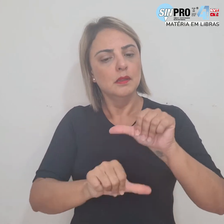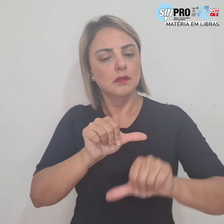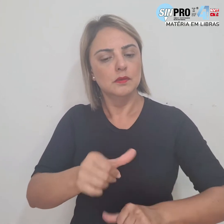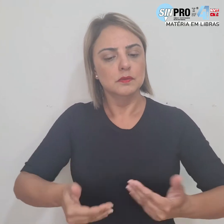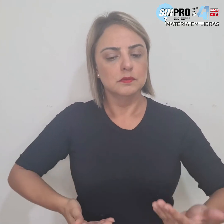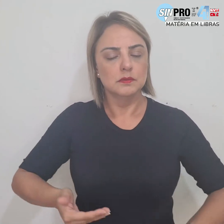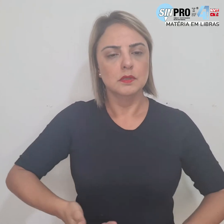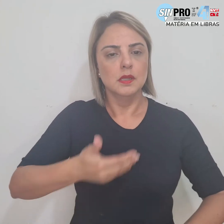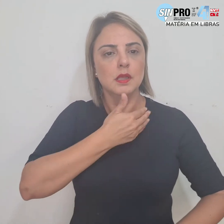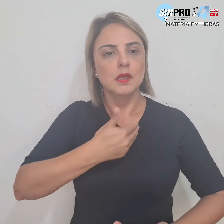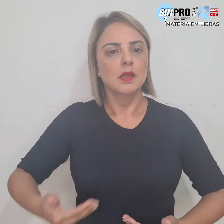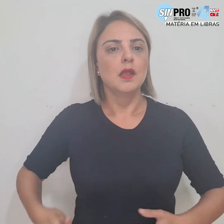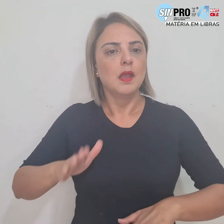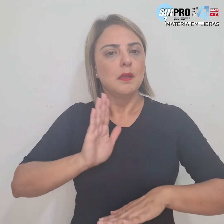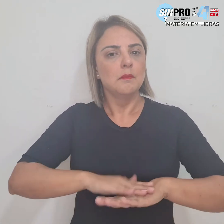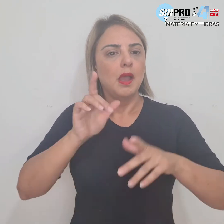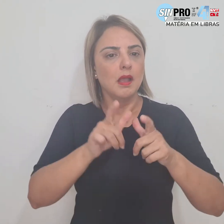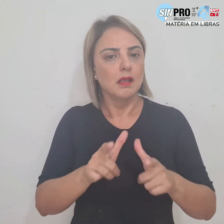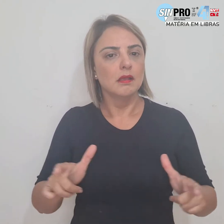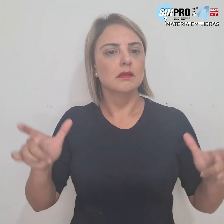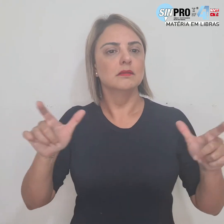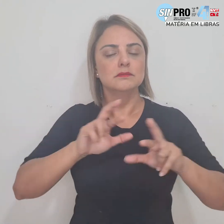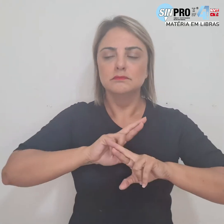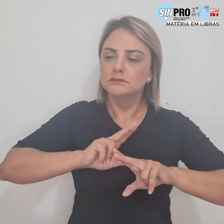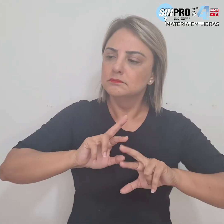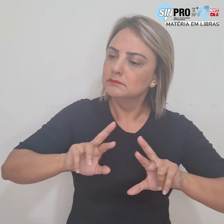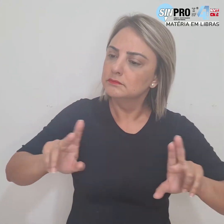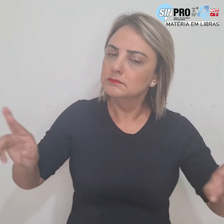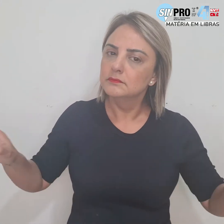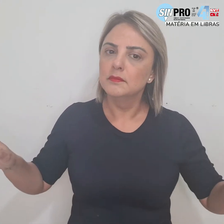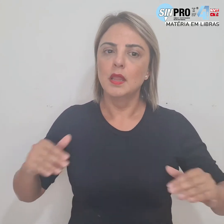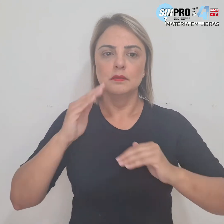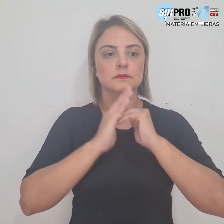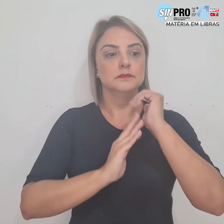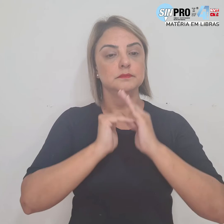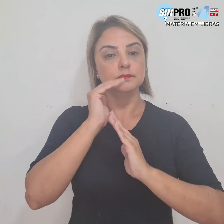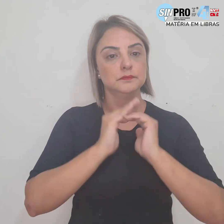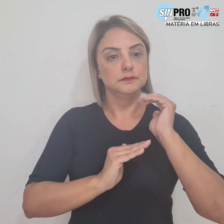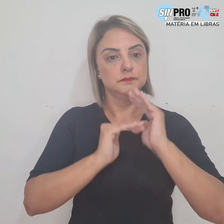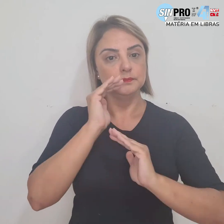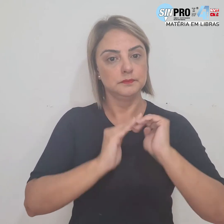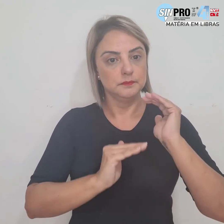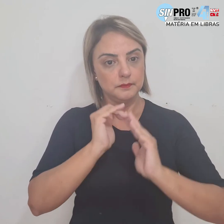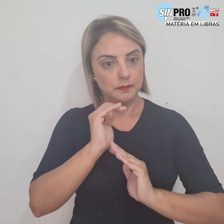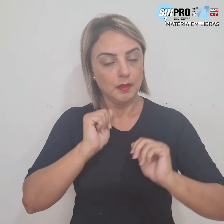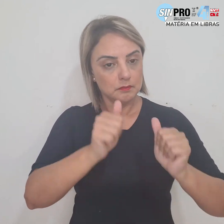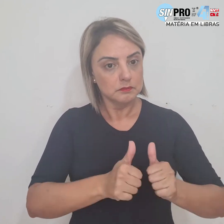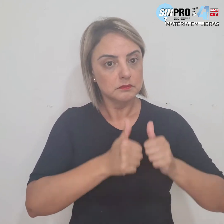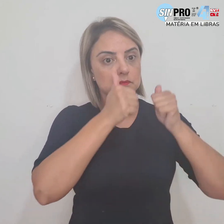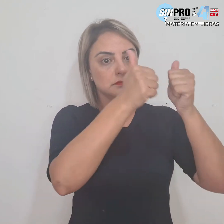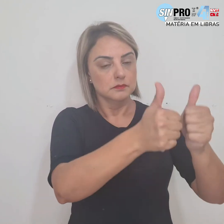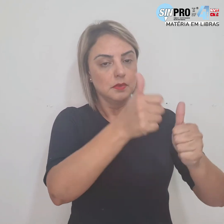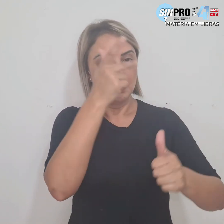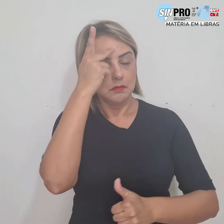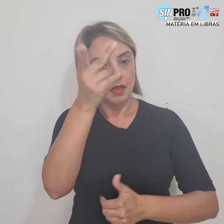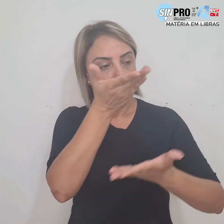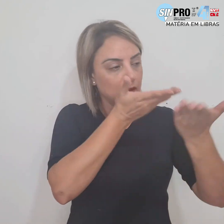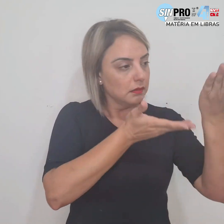tornar o serviço público mais amplo, mais diverso, mais profissionalizado, mais qualificado para atender